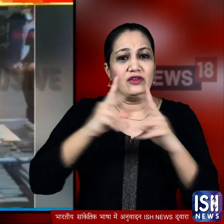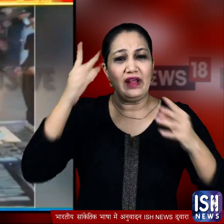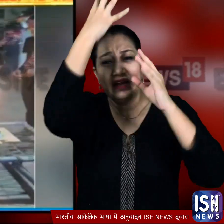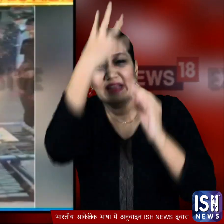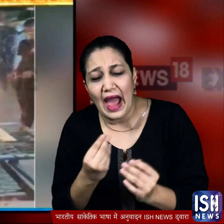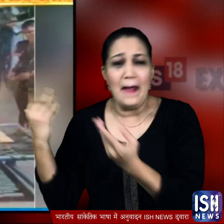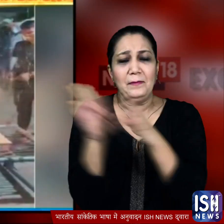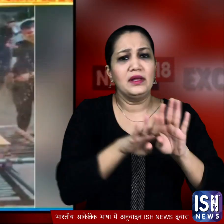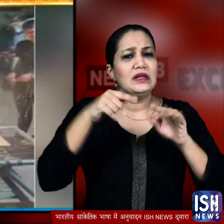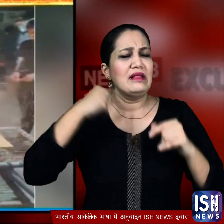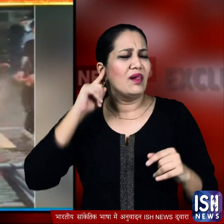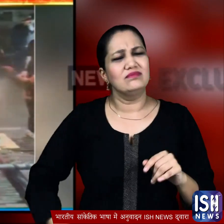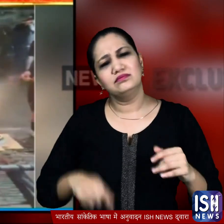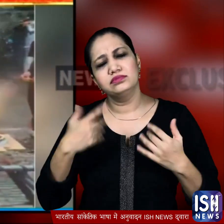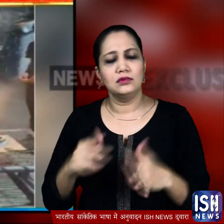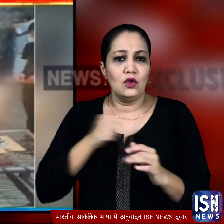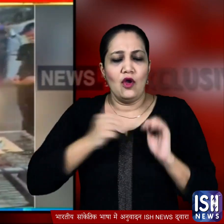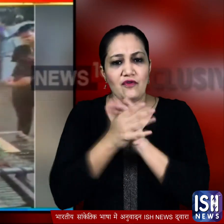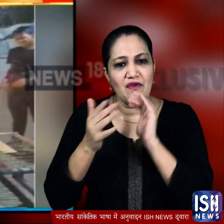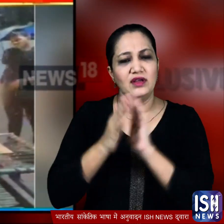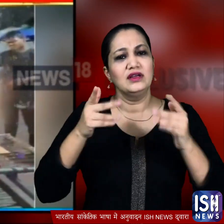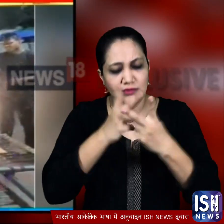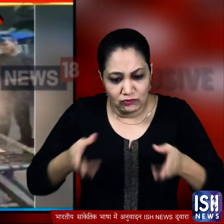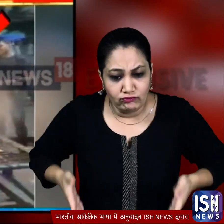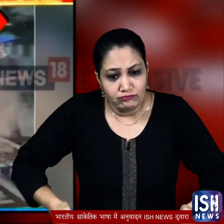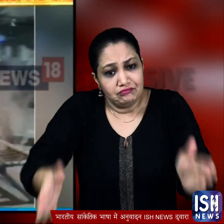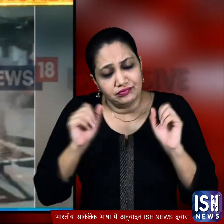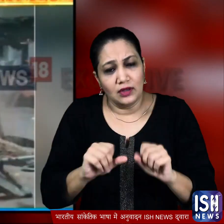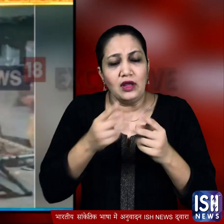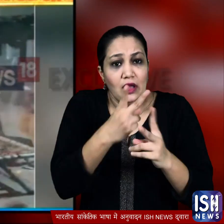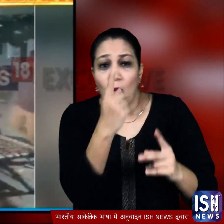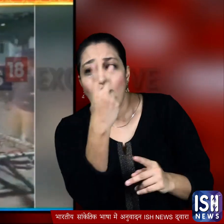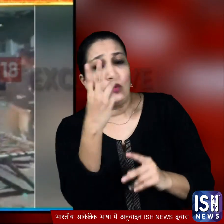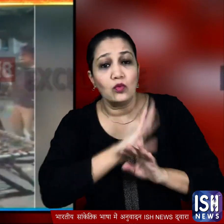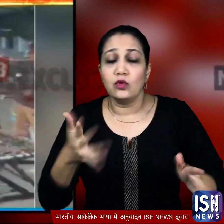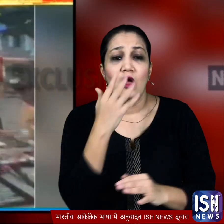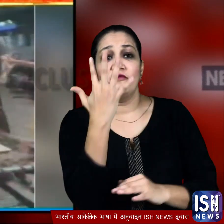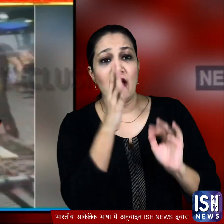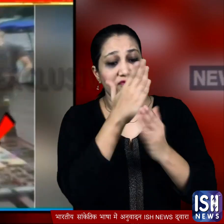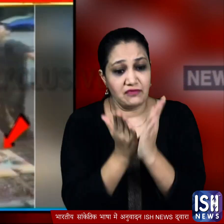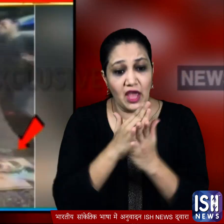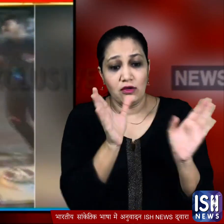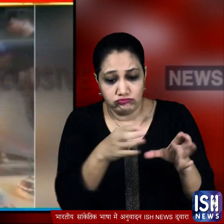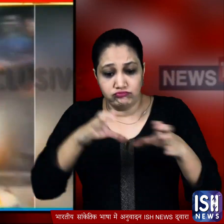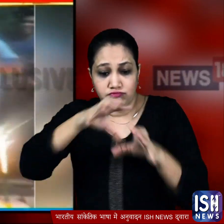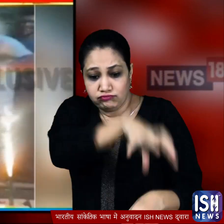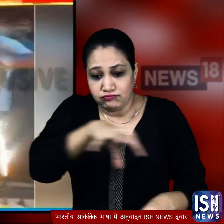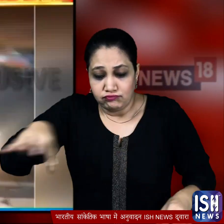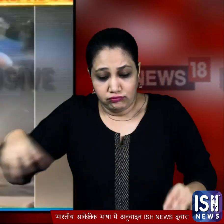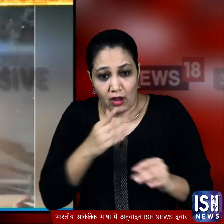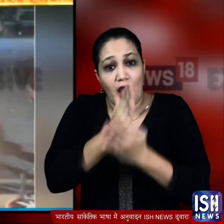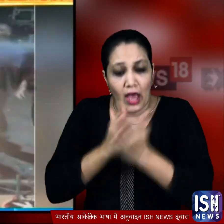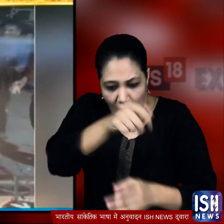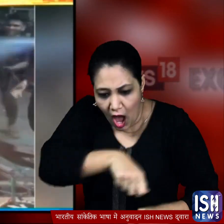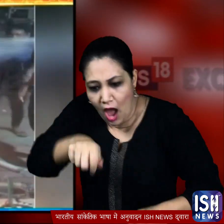से लागू नाइट कर्फ्यू की भी परवाह नहीं की। उसने अपने दोस्तों को बुलाकर बीच सड़क पर ही 1-2 नहीं बल्कि 5 केक काटे। जश्न में डूबे